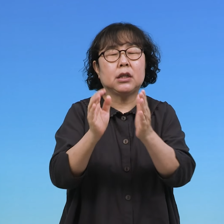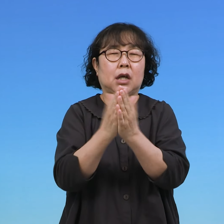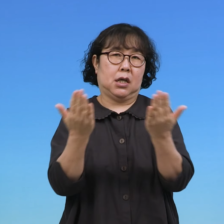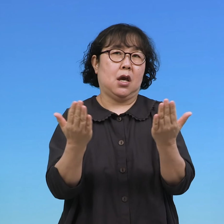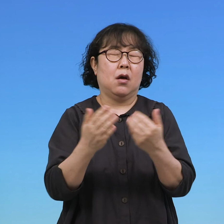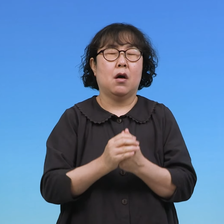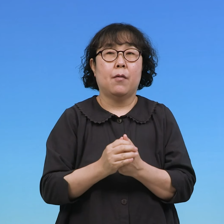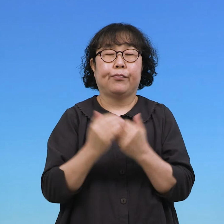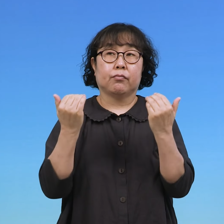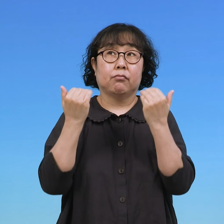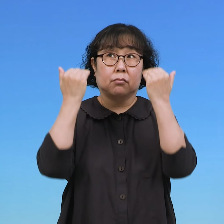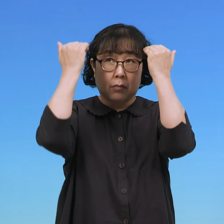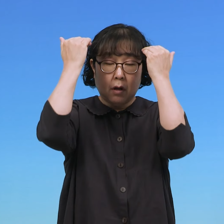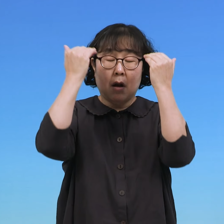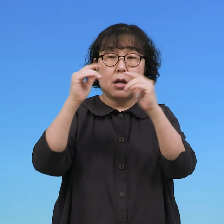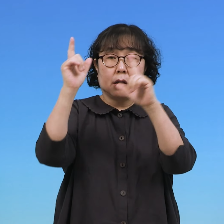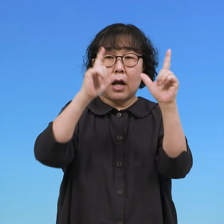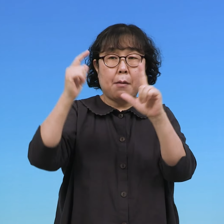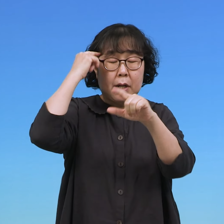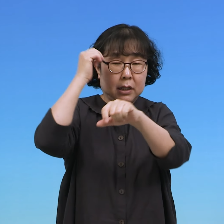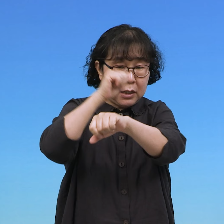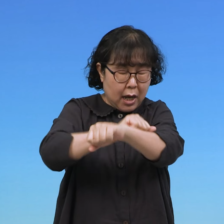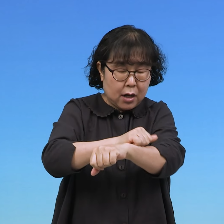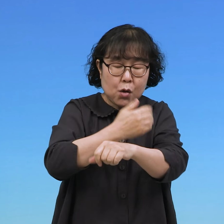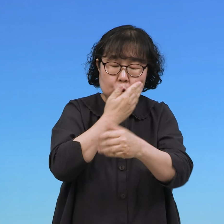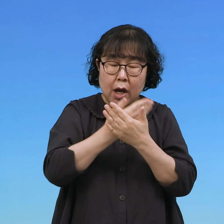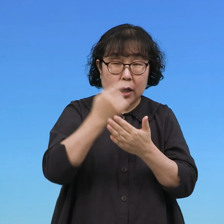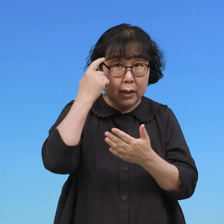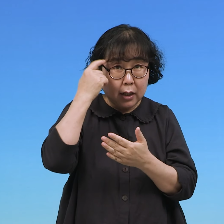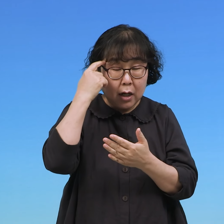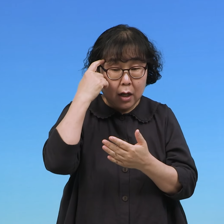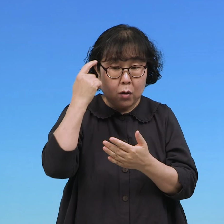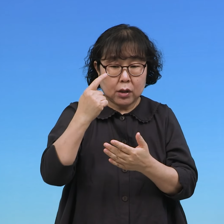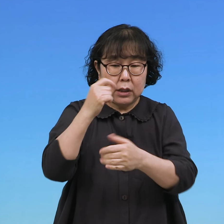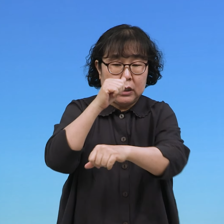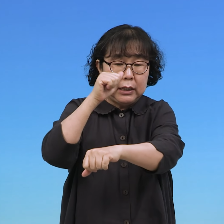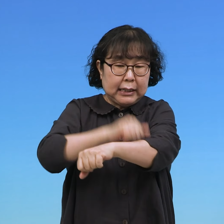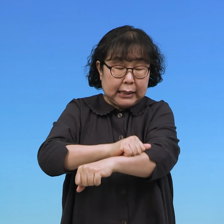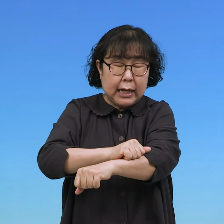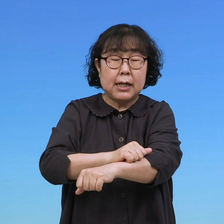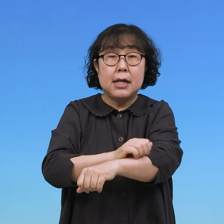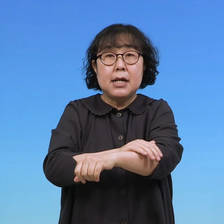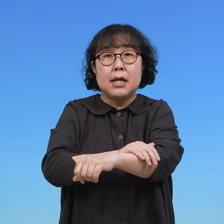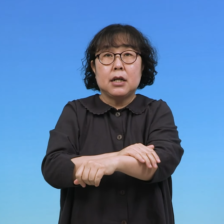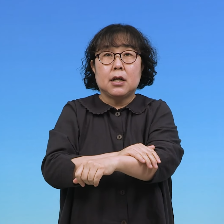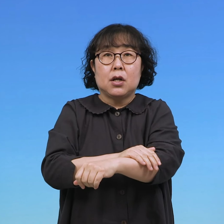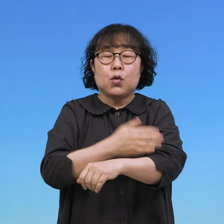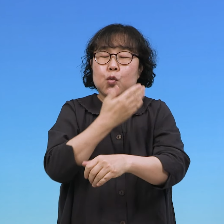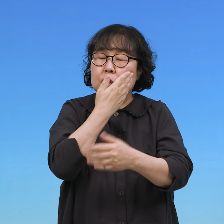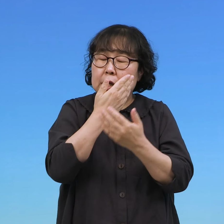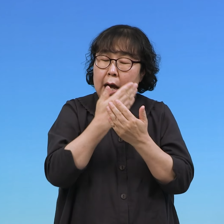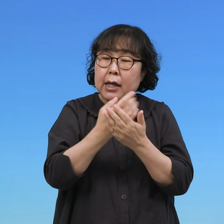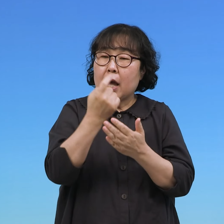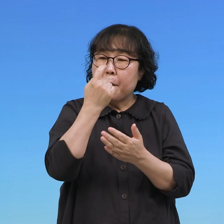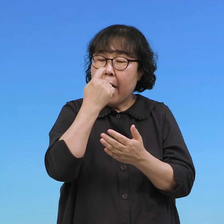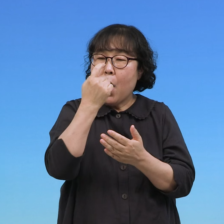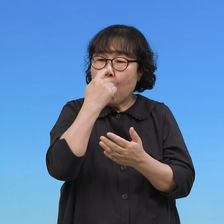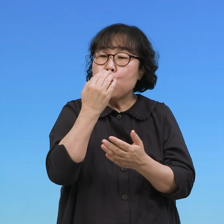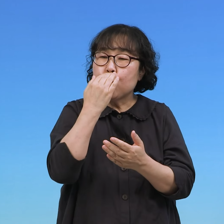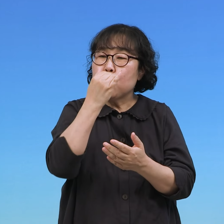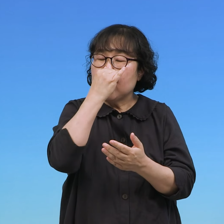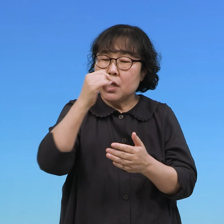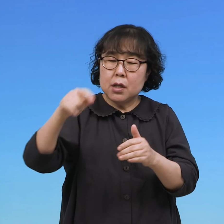지혜를 귀하게 여기고 그 삶의 지혜를 그 다음 대가 참 소중한 지혜로 받을 수 있는 이런 사회적인 분위기가